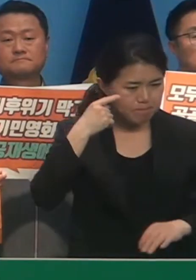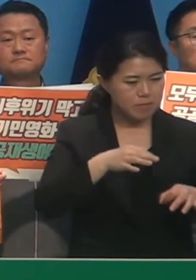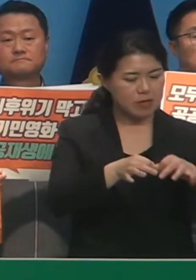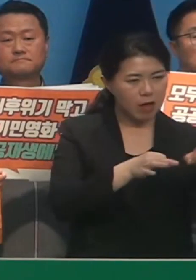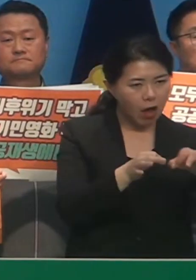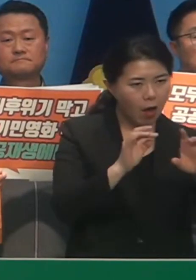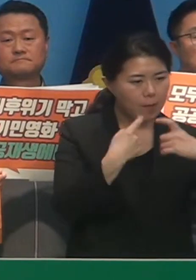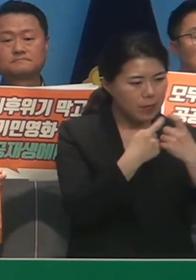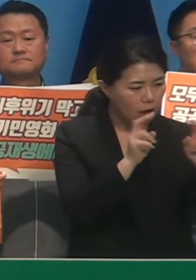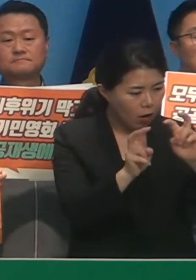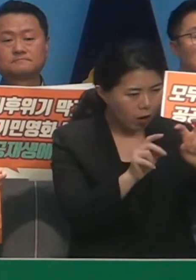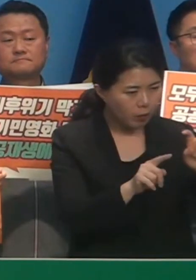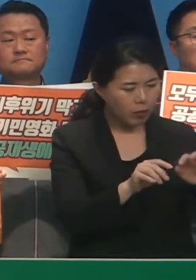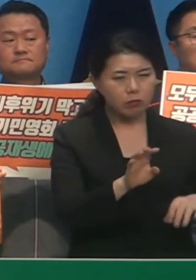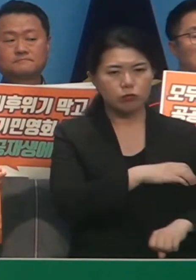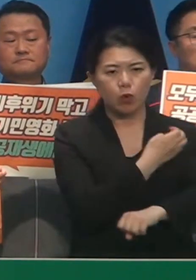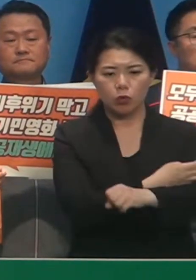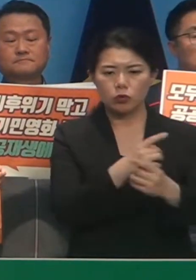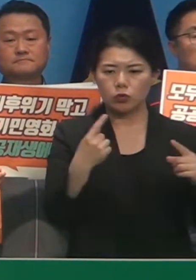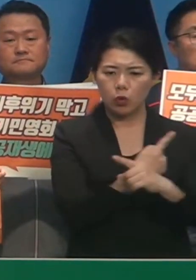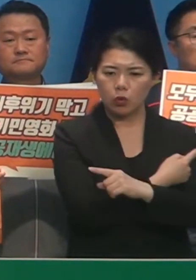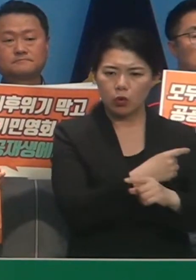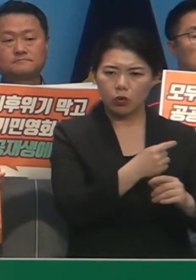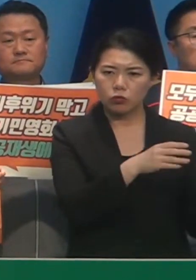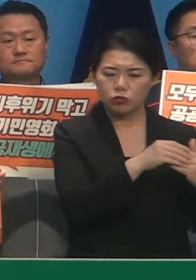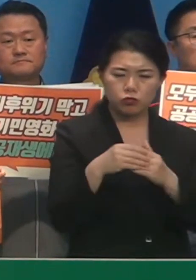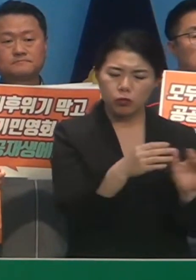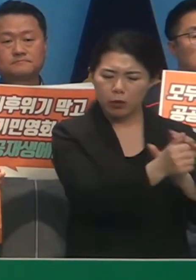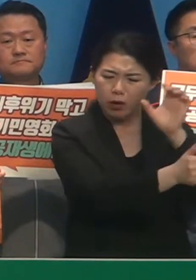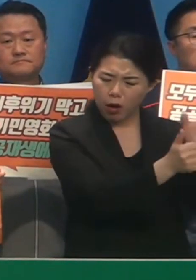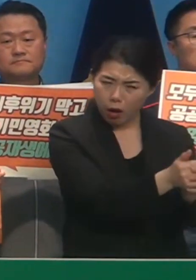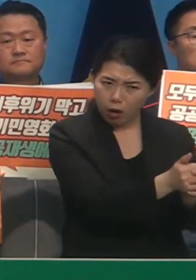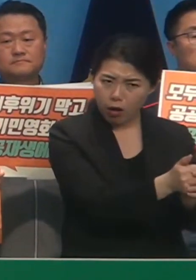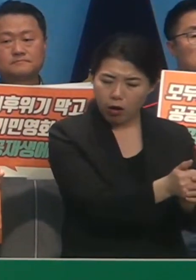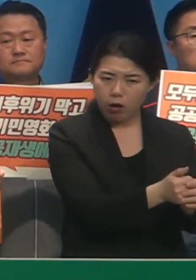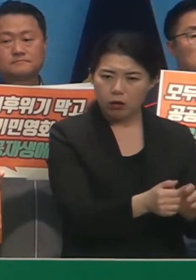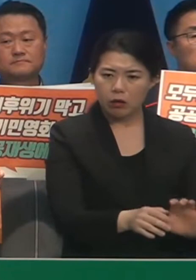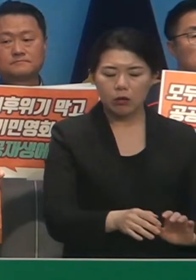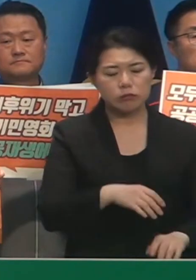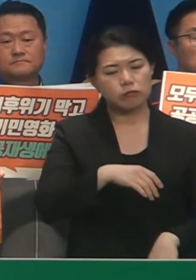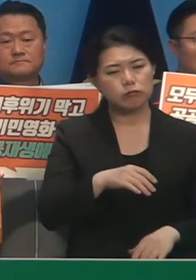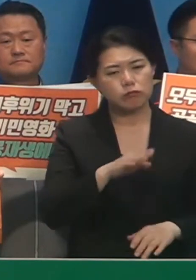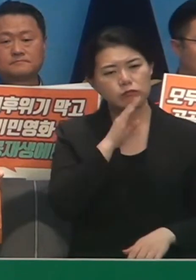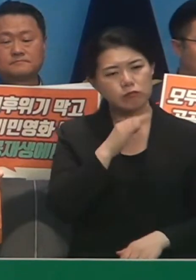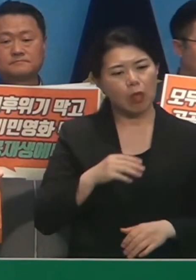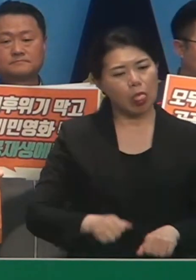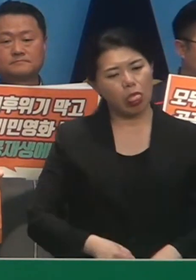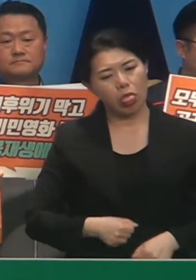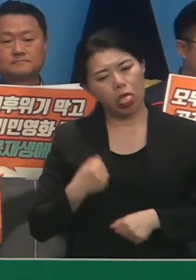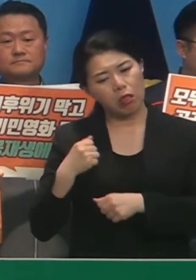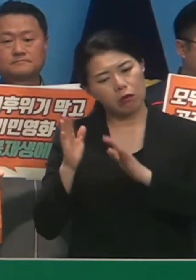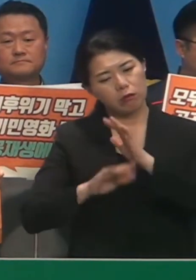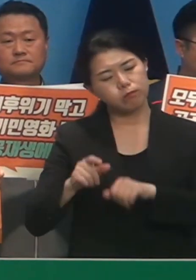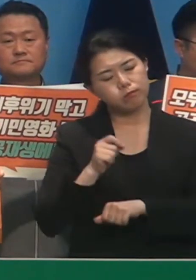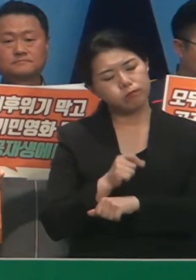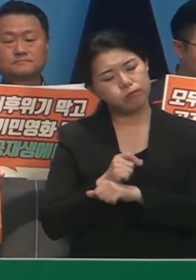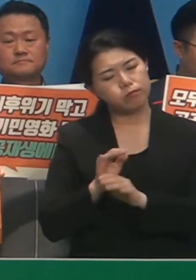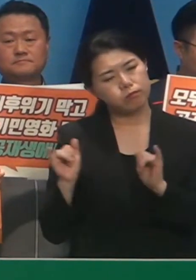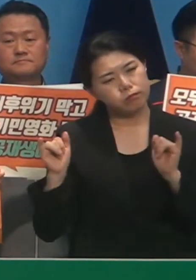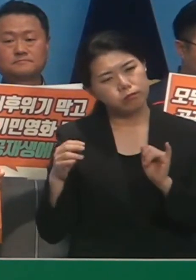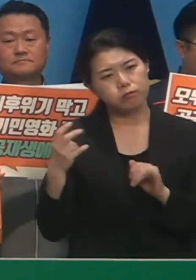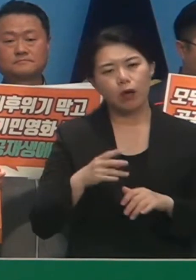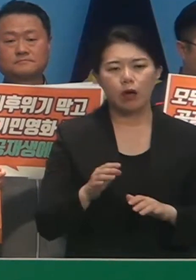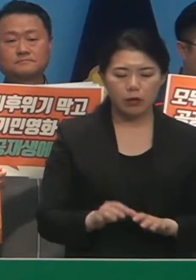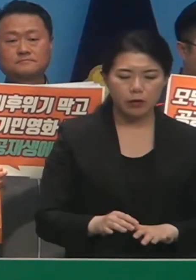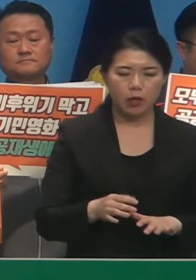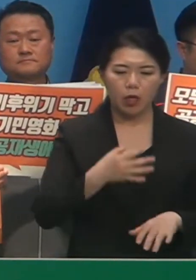시장과 민간에게 에너지 전환을 주도하게 바뀐 것은 방만하고 게으른 철밥통 공공부문,